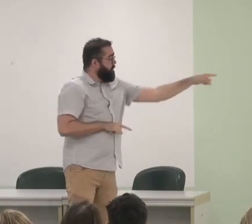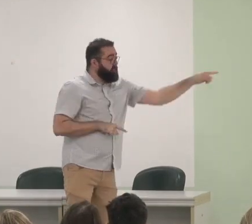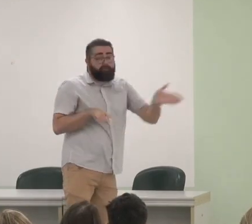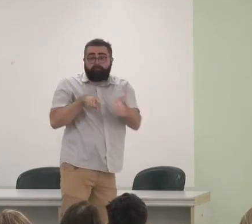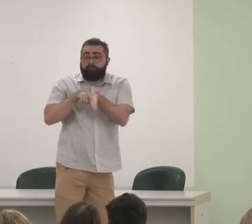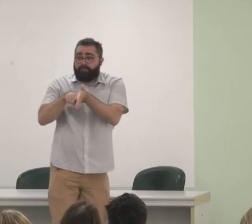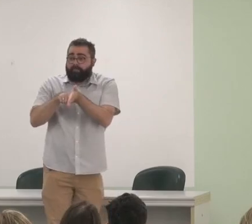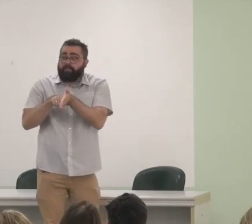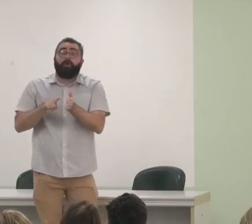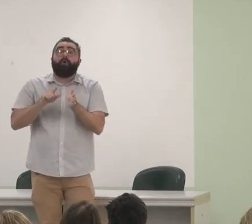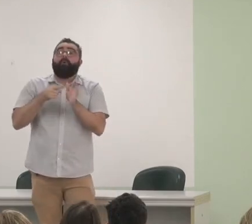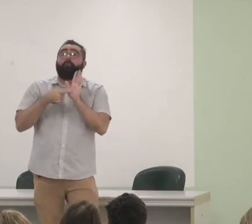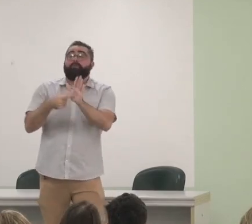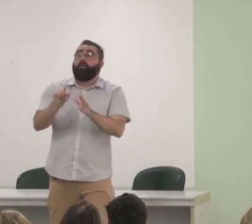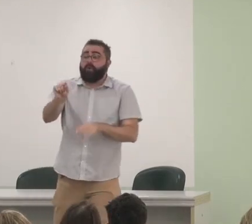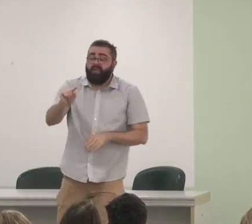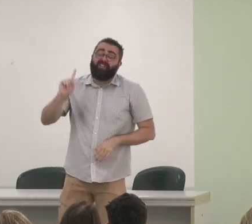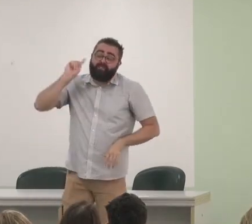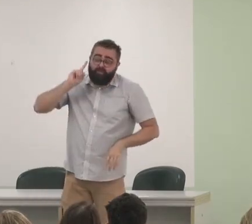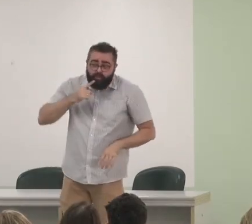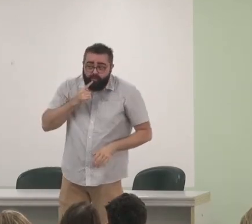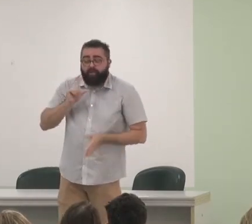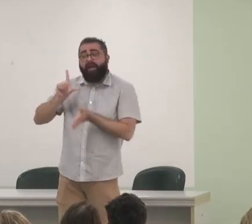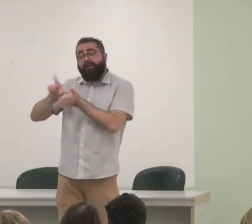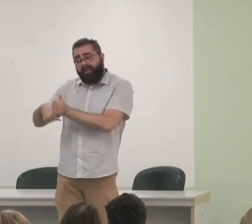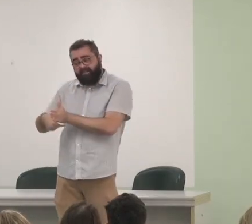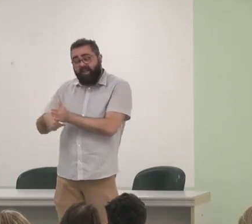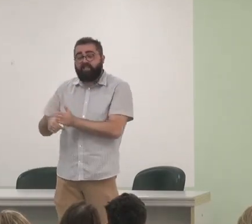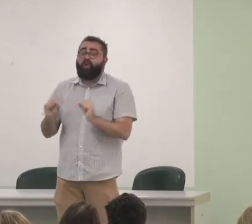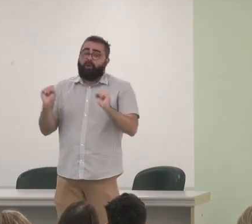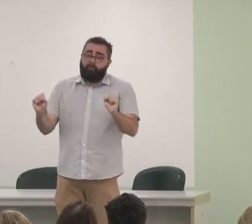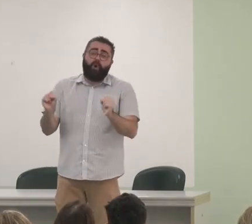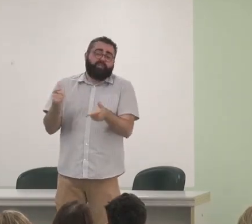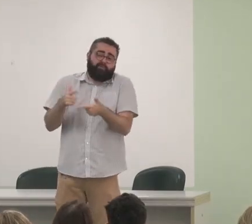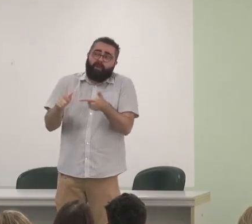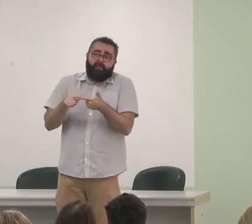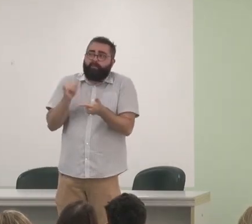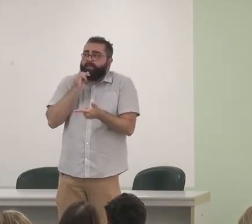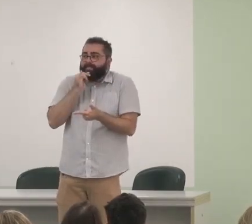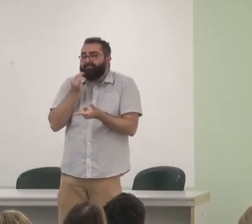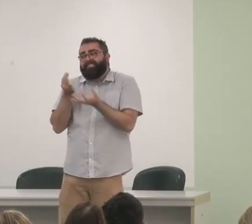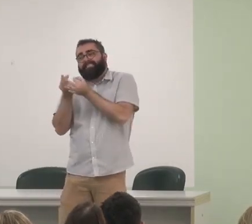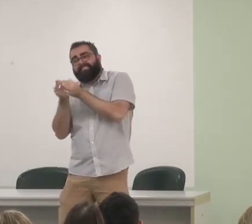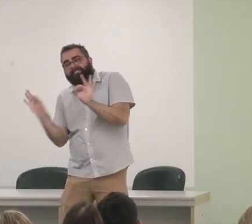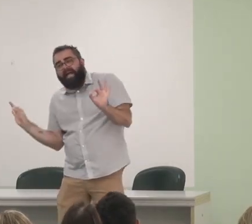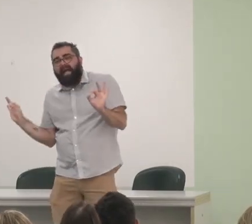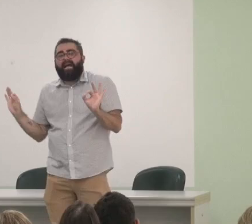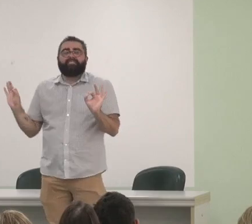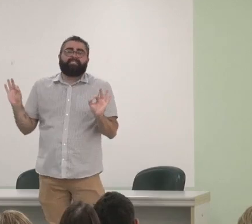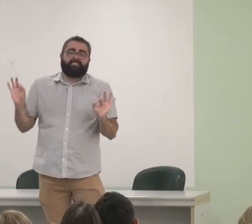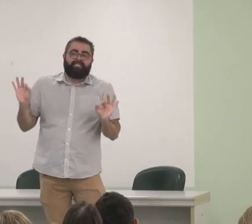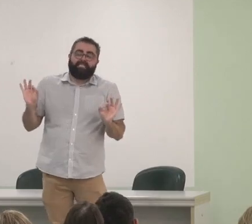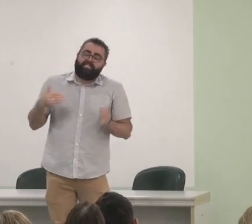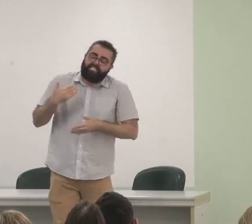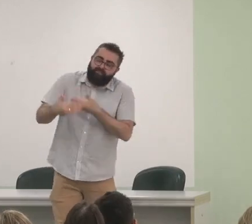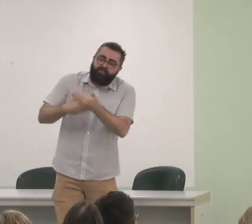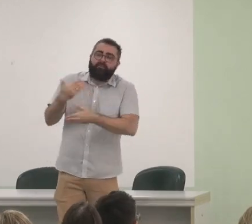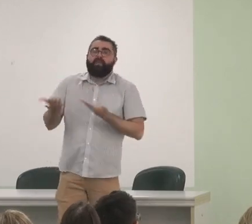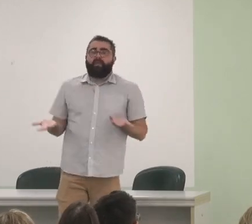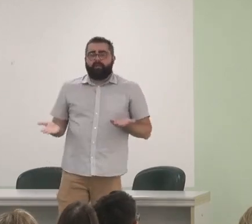Esse outro estudo também, ele apresenta que pessoas surdas com aquisição tardia de linguagem, elas têm